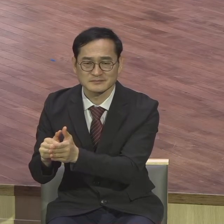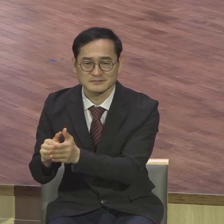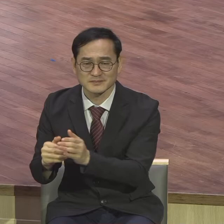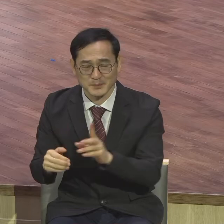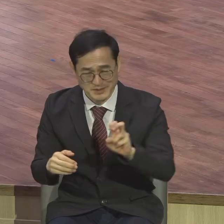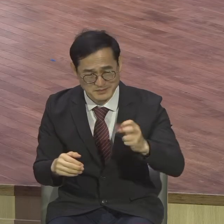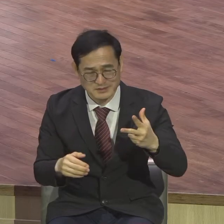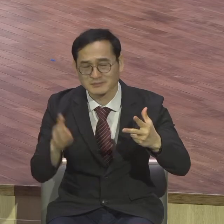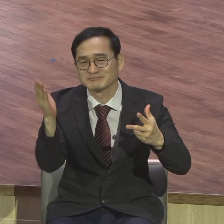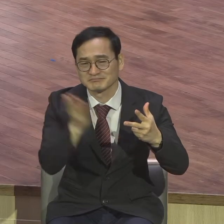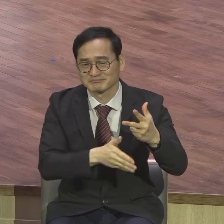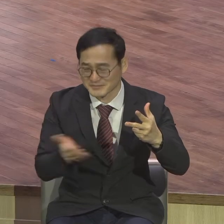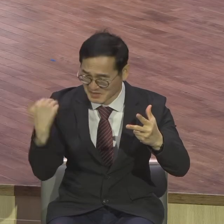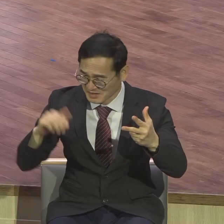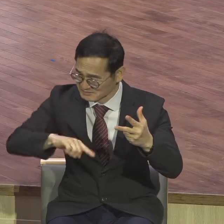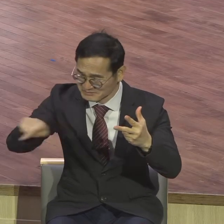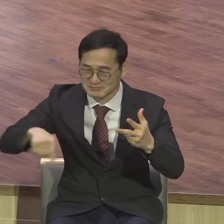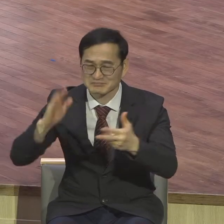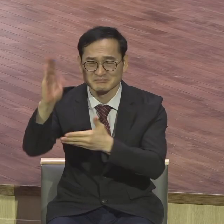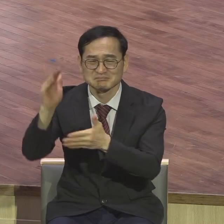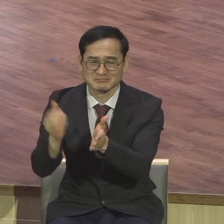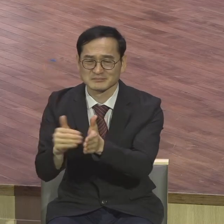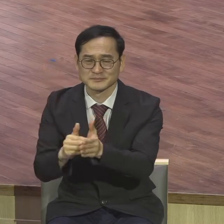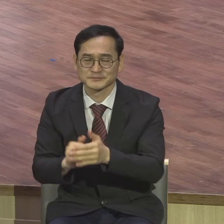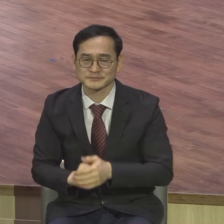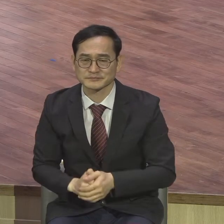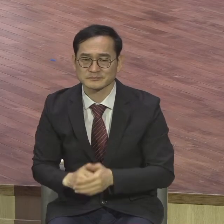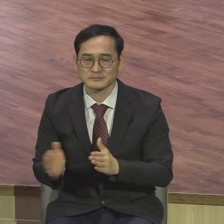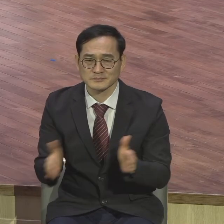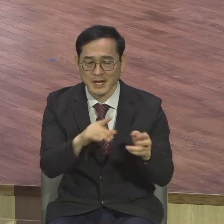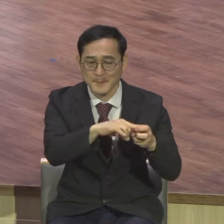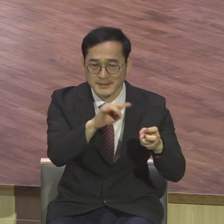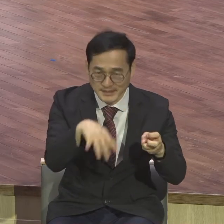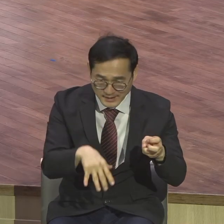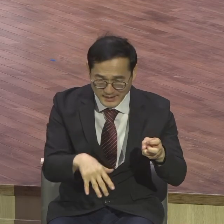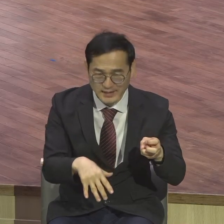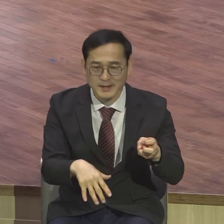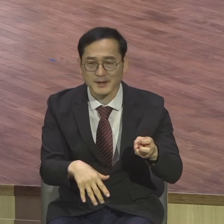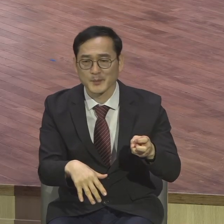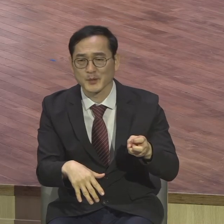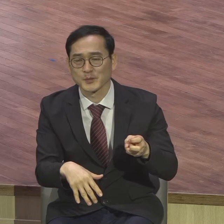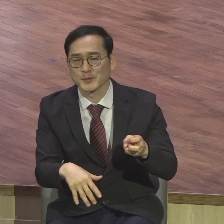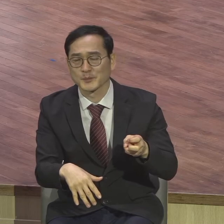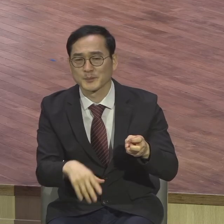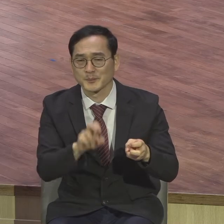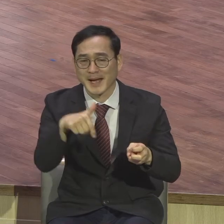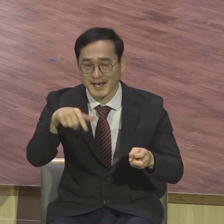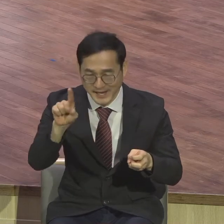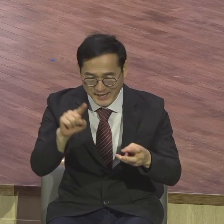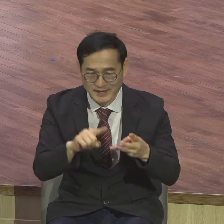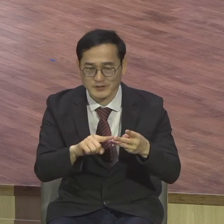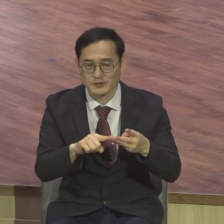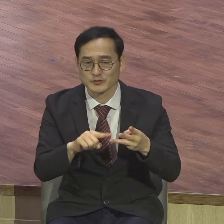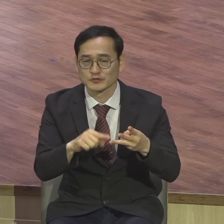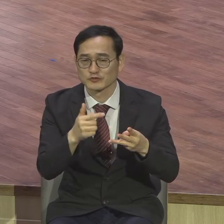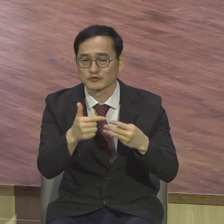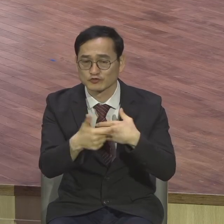있습니다. 마태복음을 비롯해서 마가, 누가, 요한 이